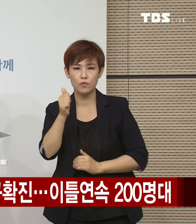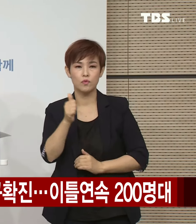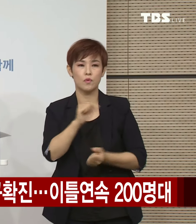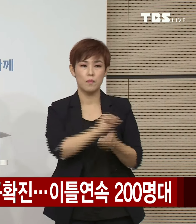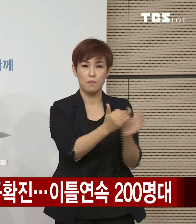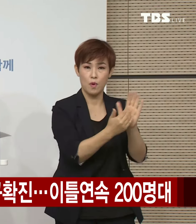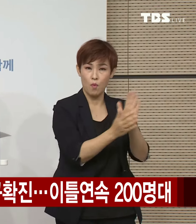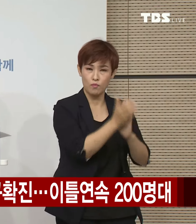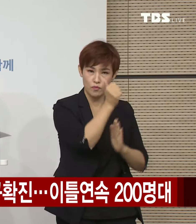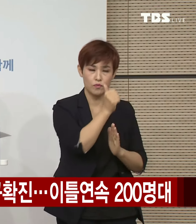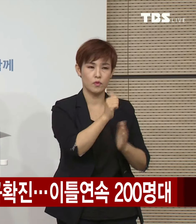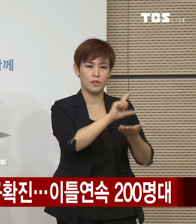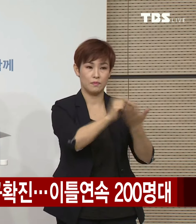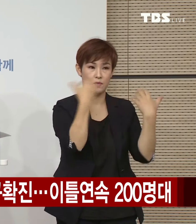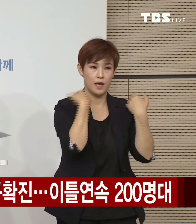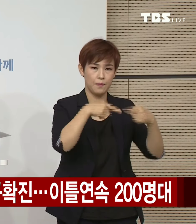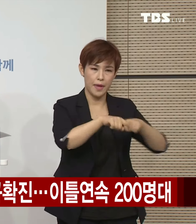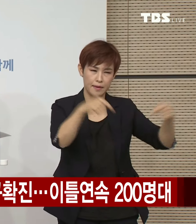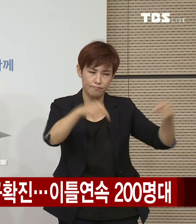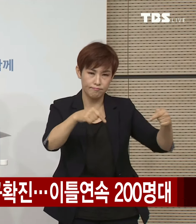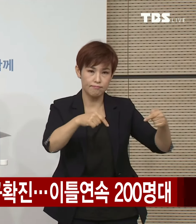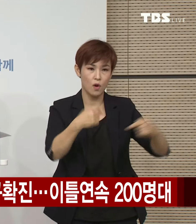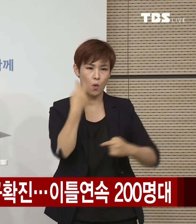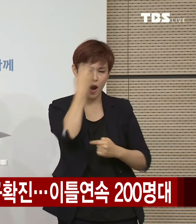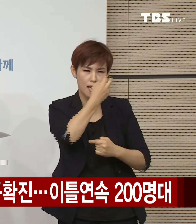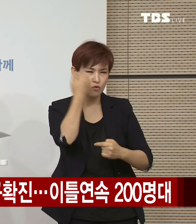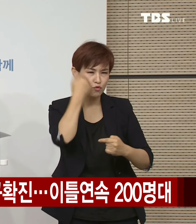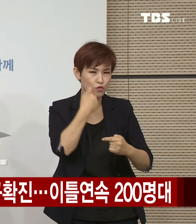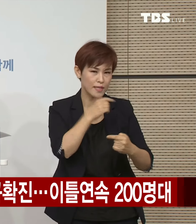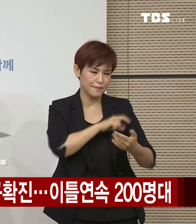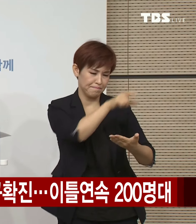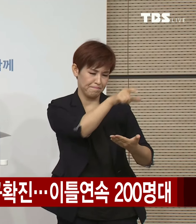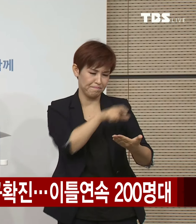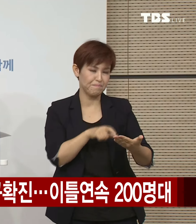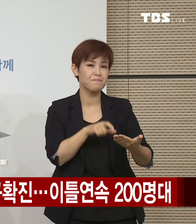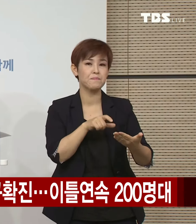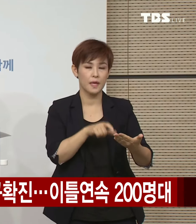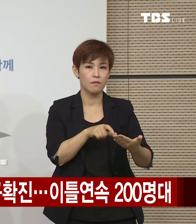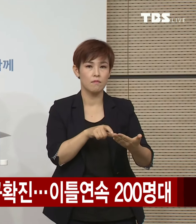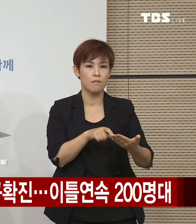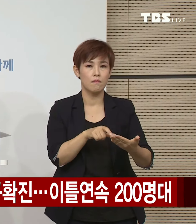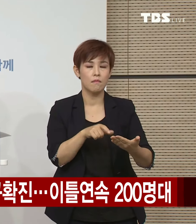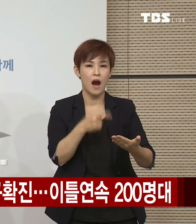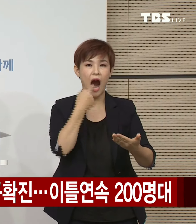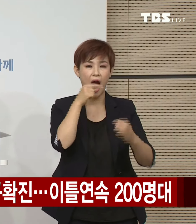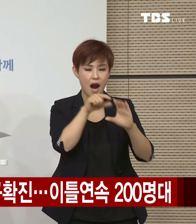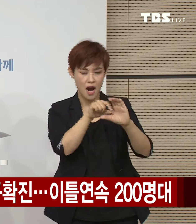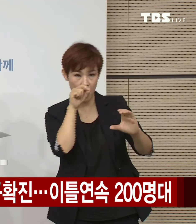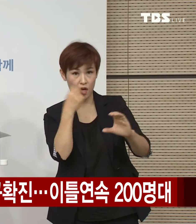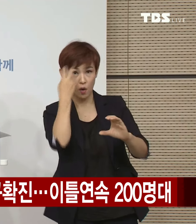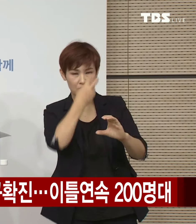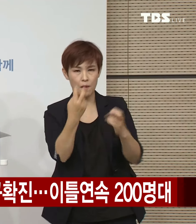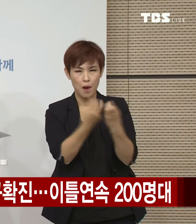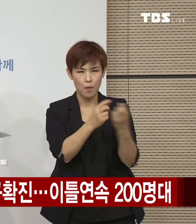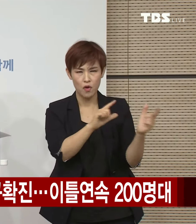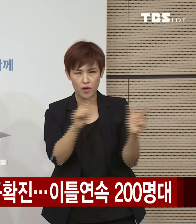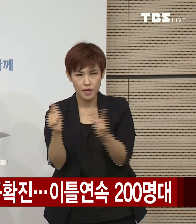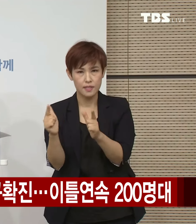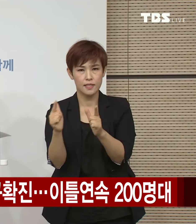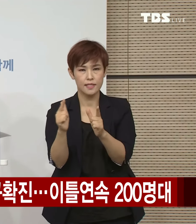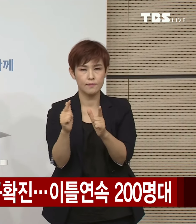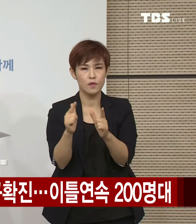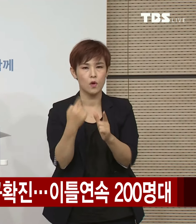협의를 통해 관리 대상 명단을 확정하고 진단검사 실시 방법 등 시도별 관리 방안을 마련해